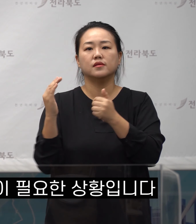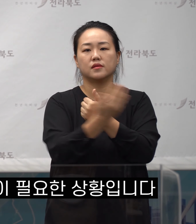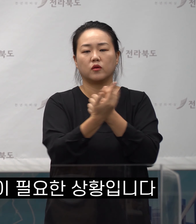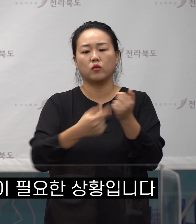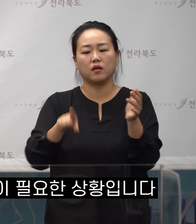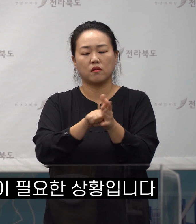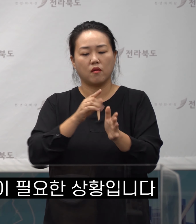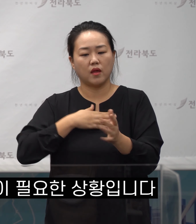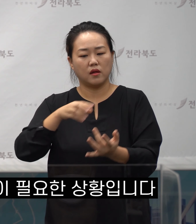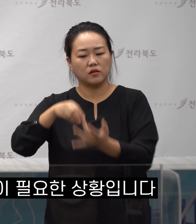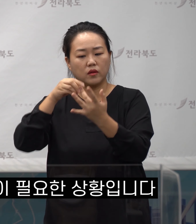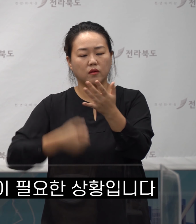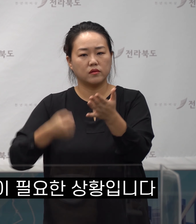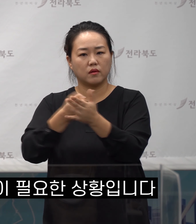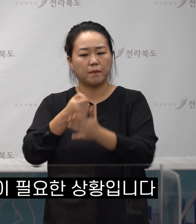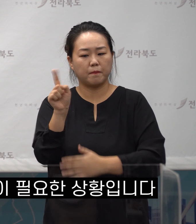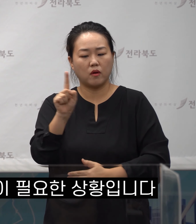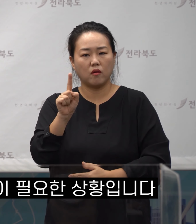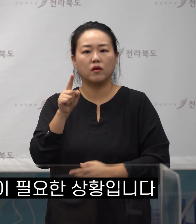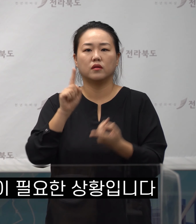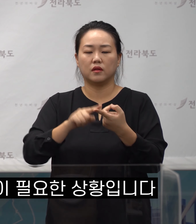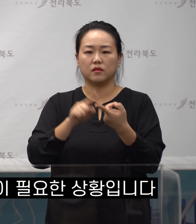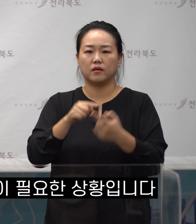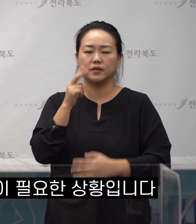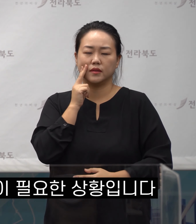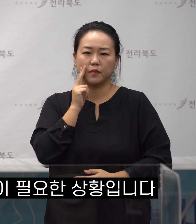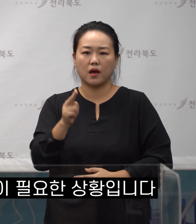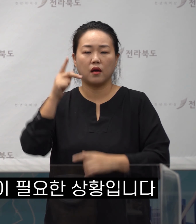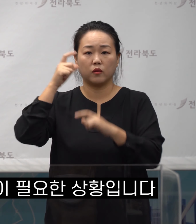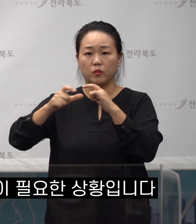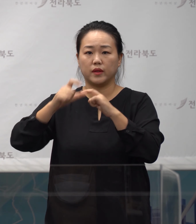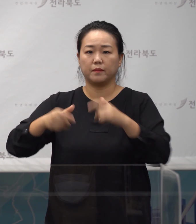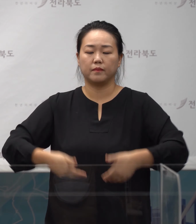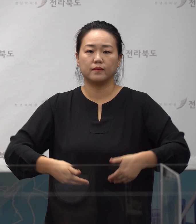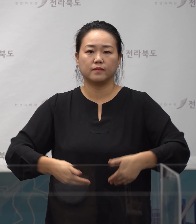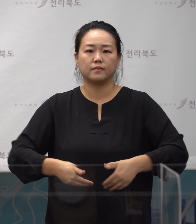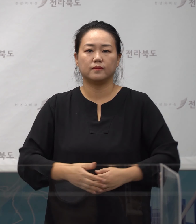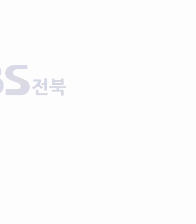어떤 선택을 해야 될지 심각한 고민이 필요한 상황입니다.